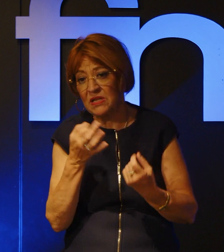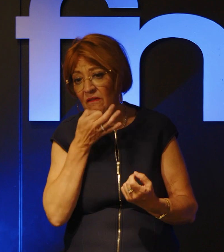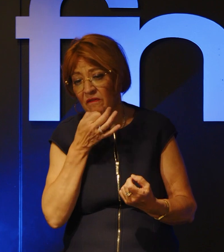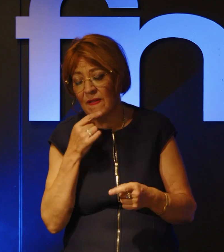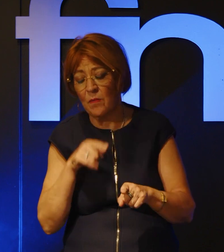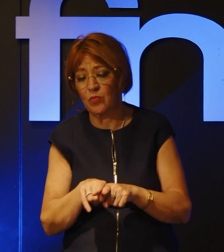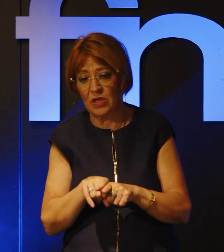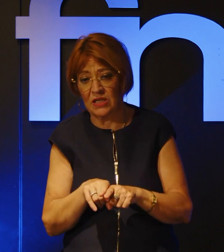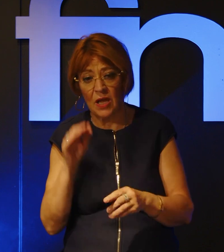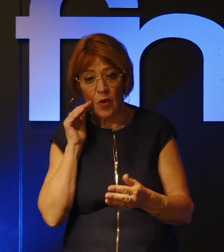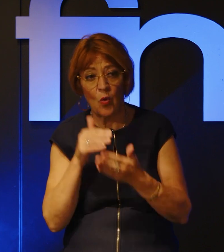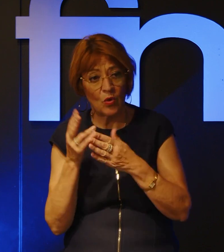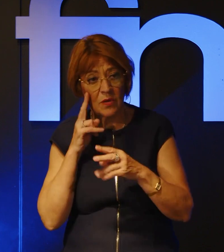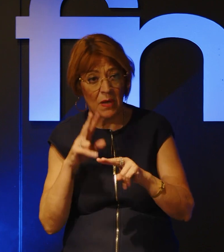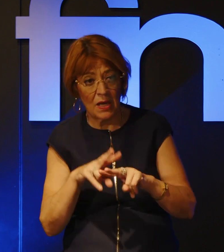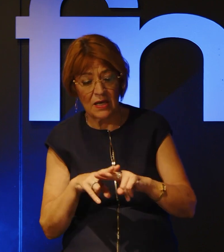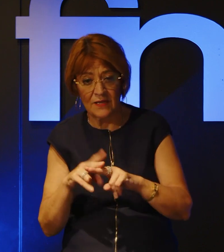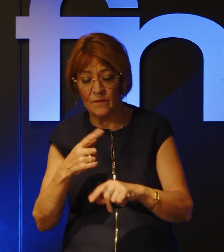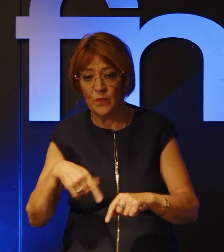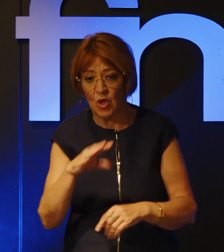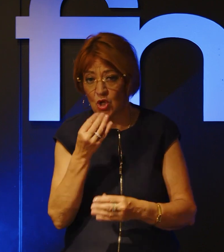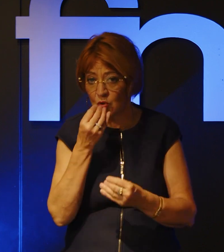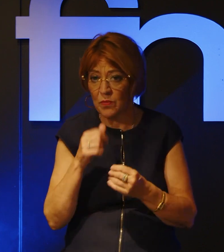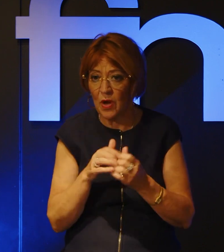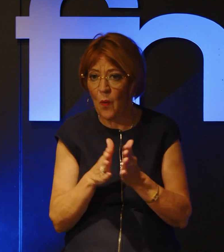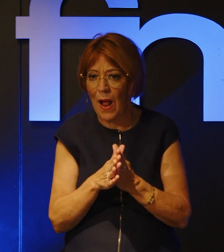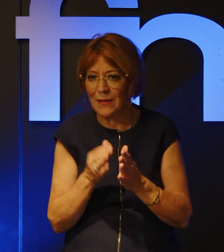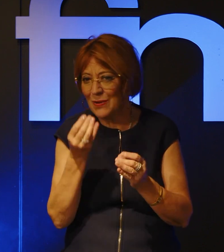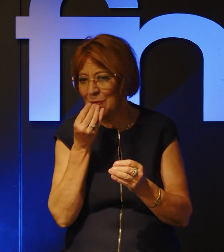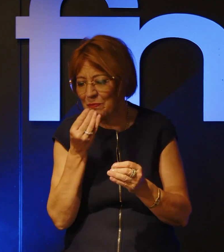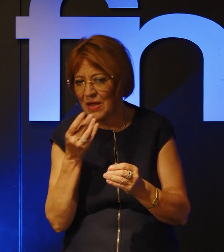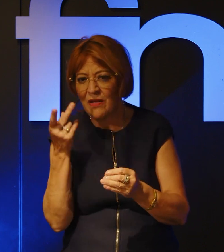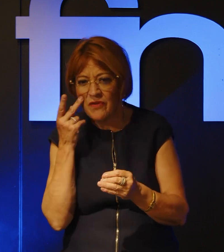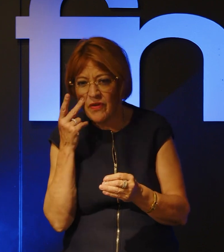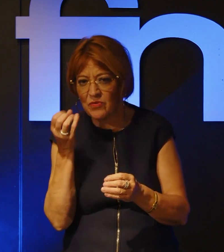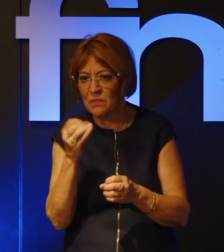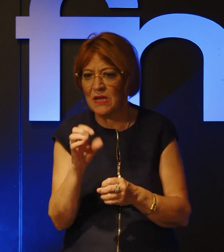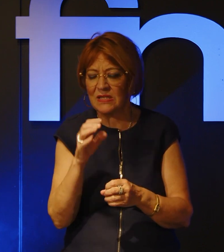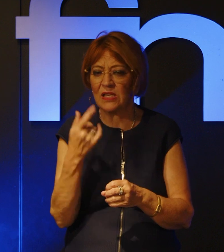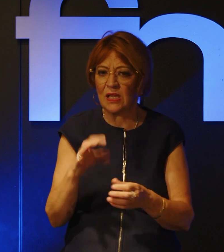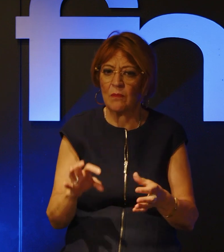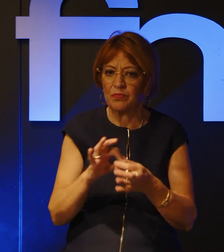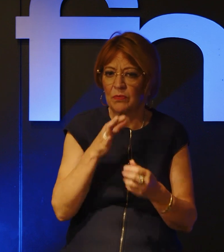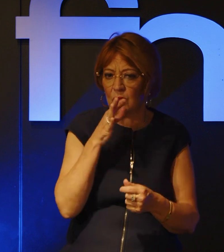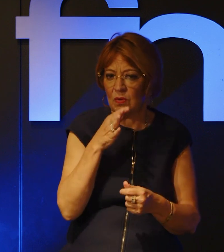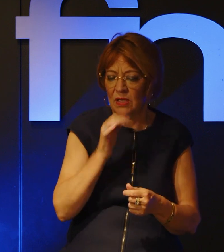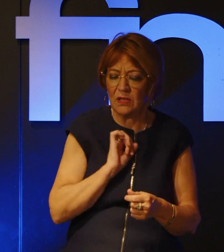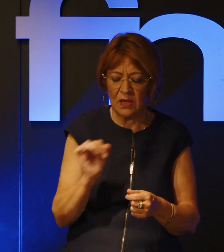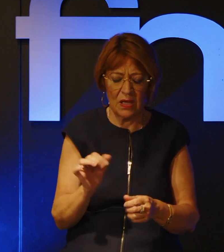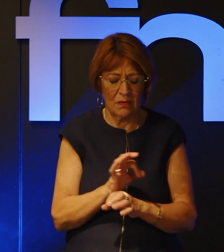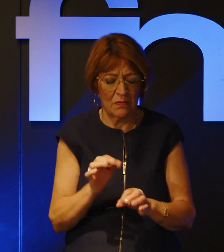política porque em última análise Nós comemos estas mensagens vivemas e isto tem um correlato eh